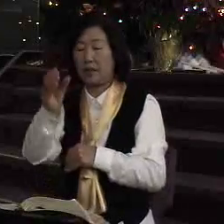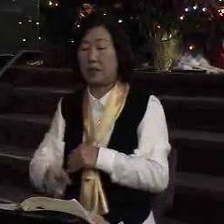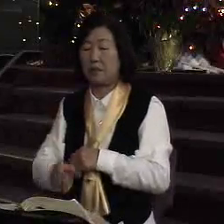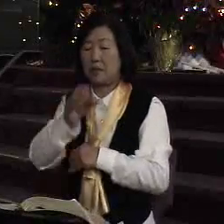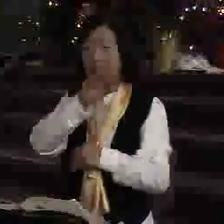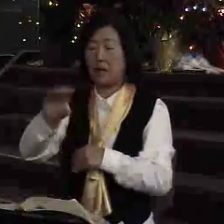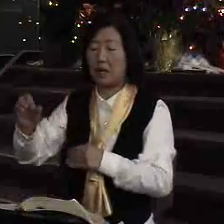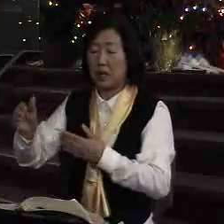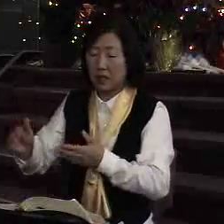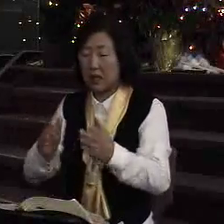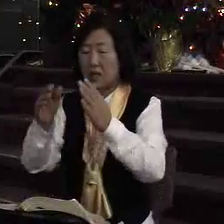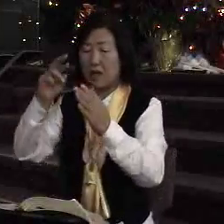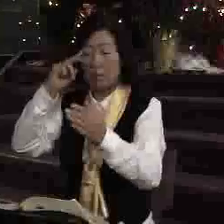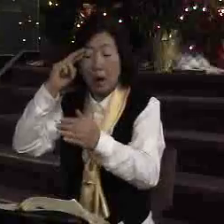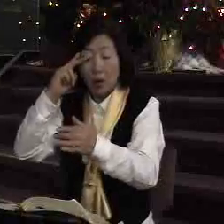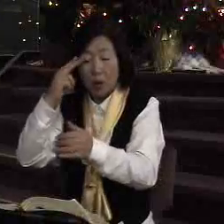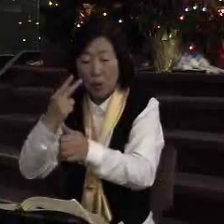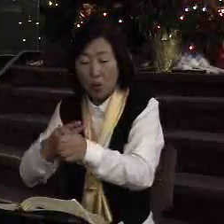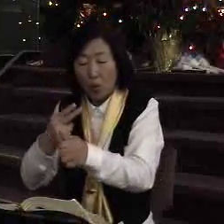십자가의 길을 바울이